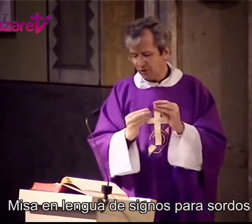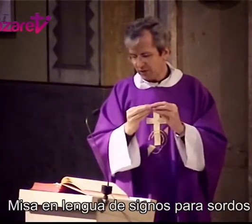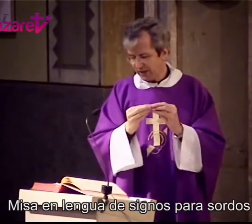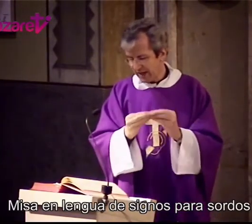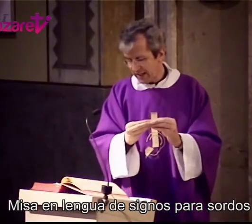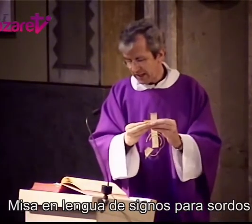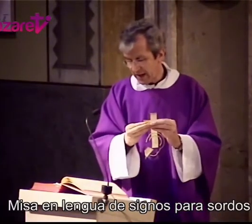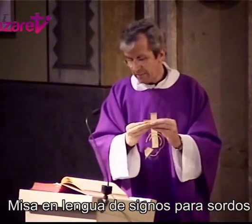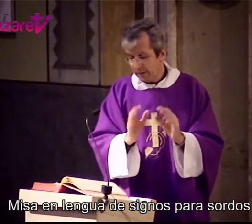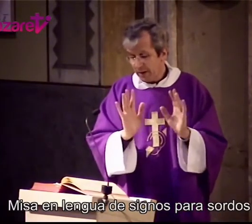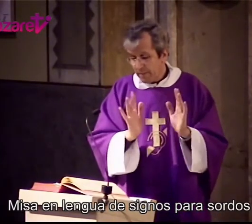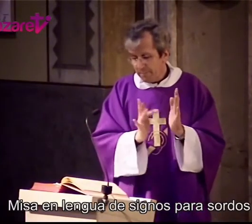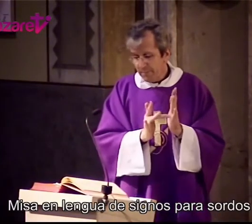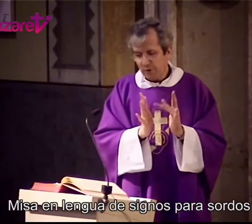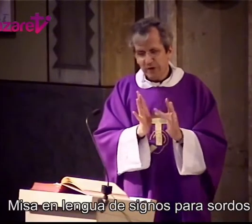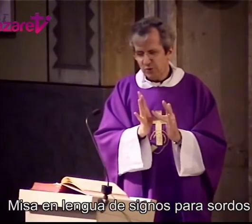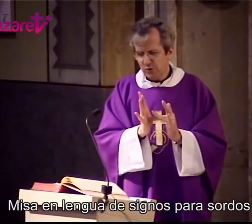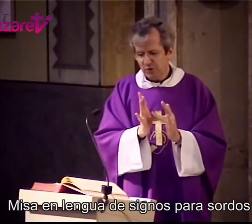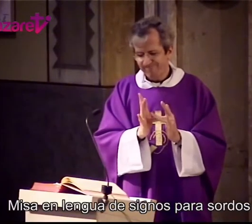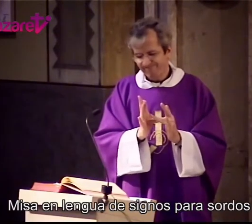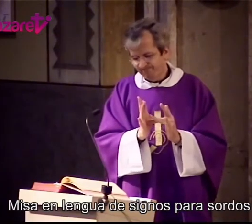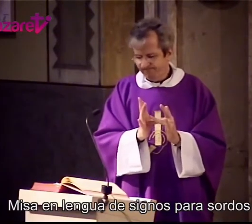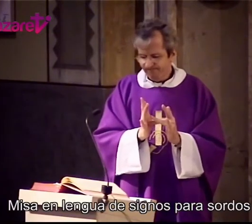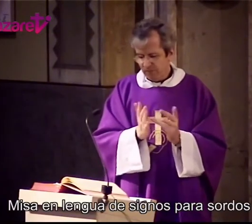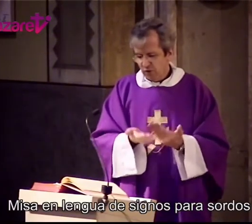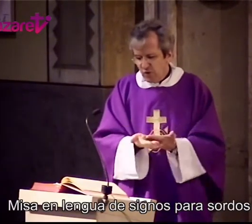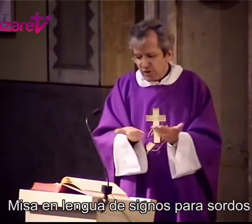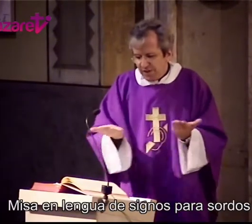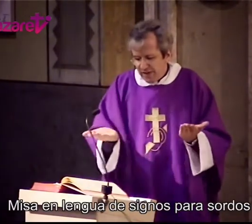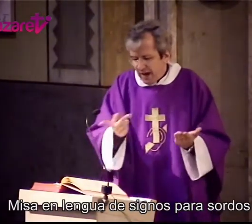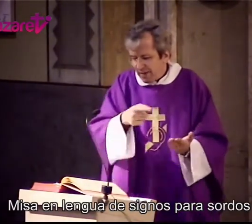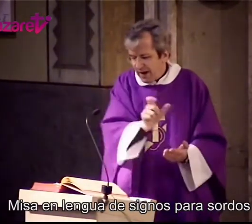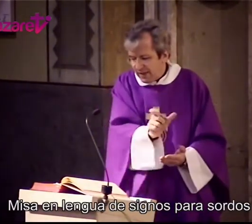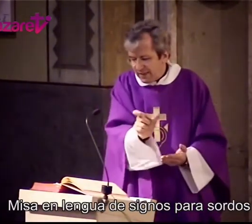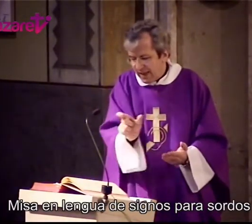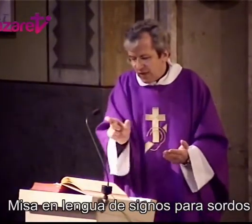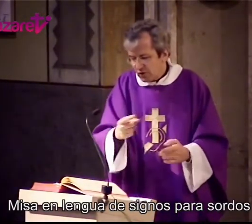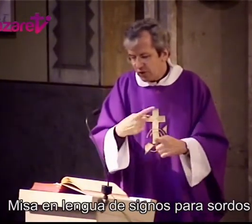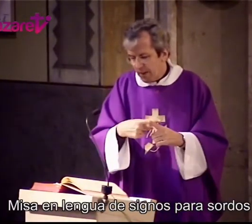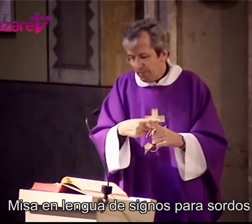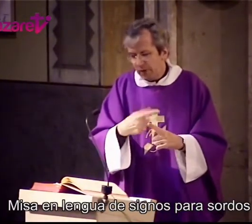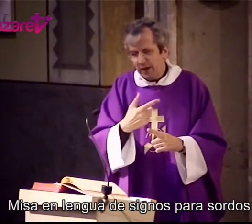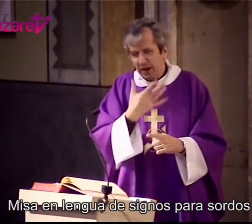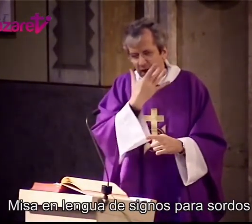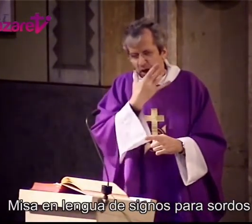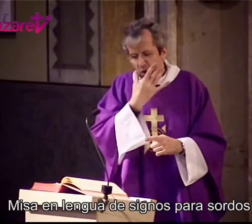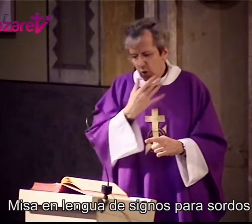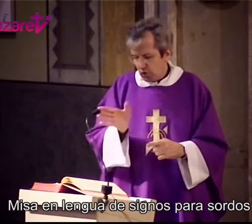que hacía. Pero Jesús no se fiaba de ellos porque los